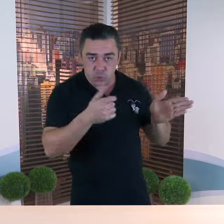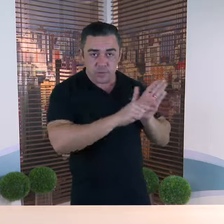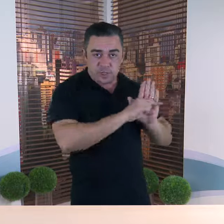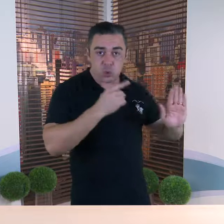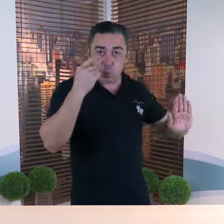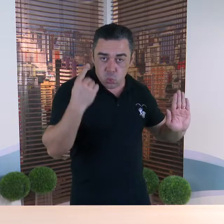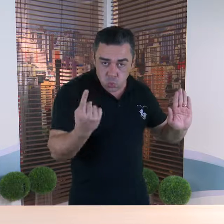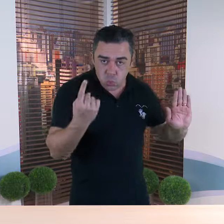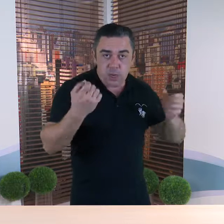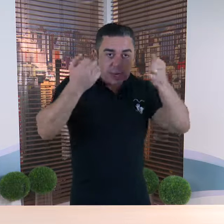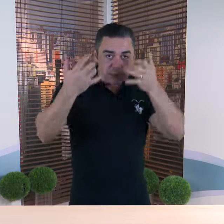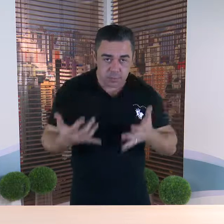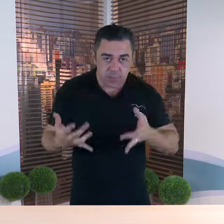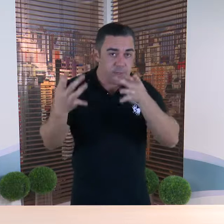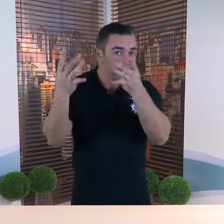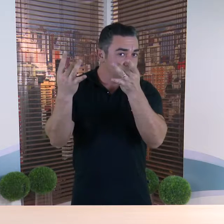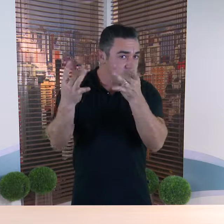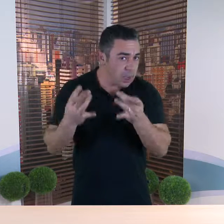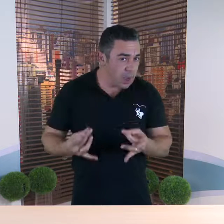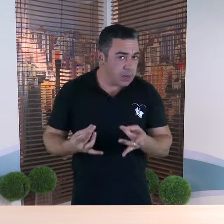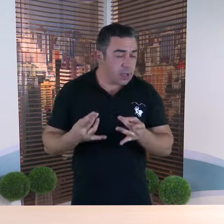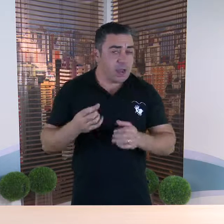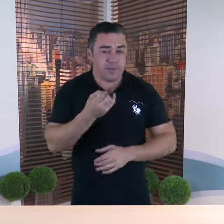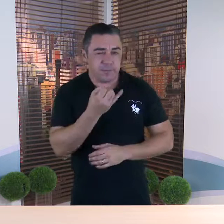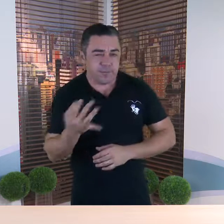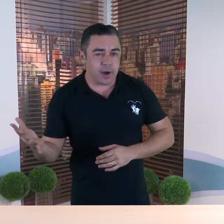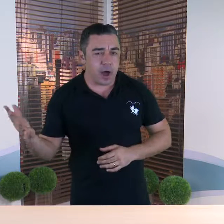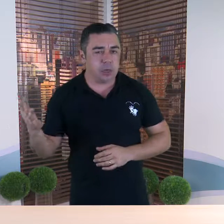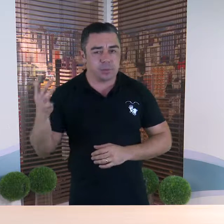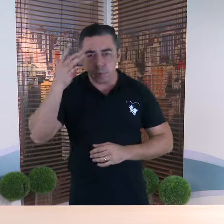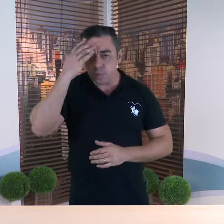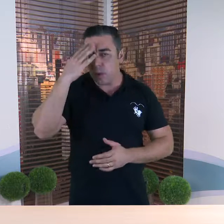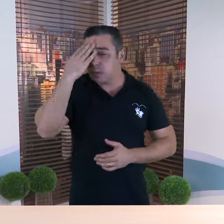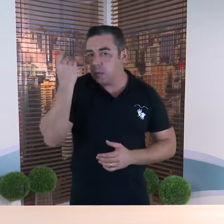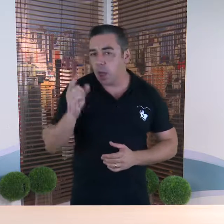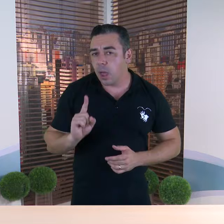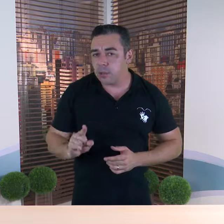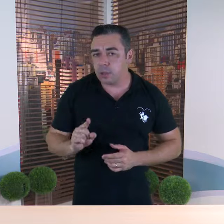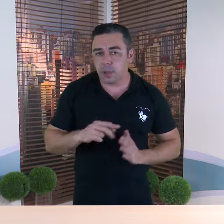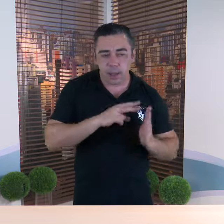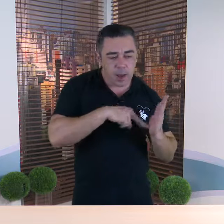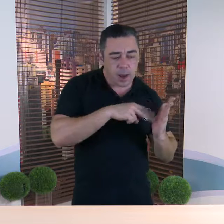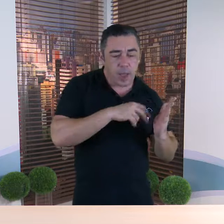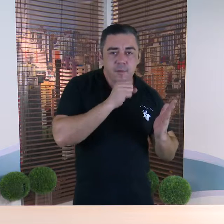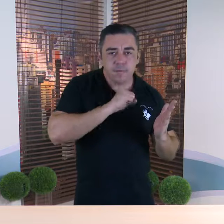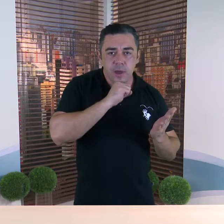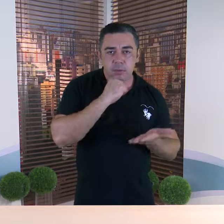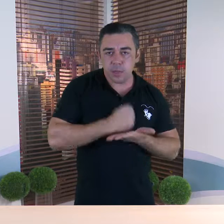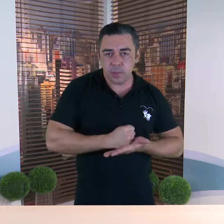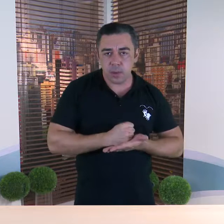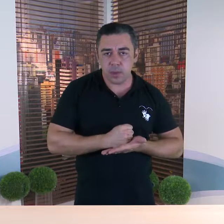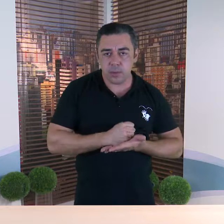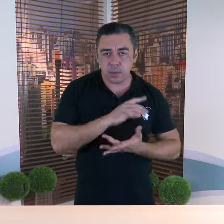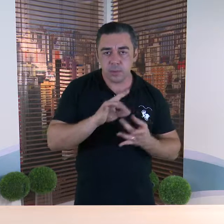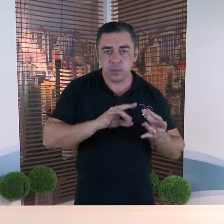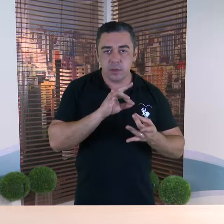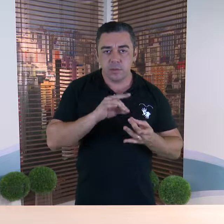1. Esse é um detalhe esquecido por muitos teólogos que leem o Antigo Testamento e, em